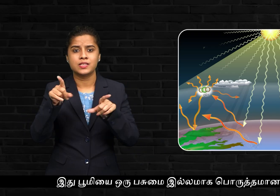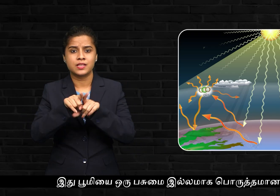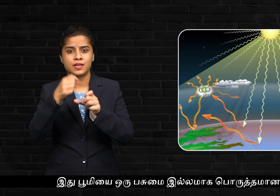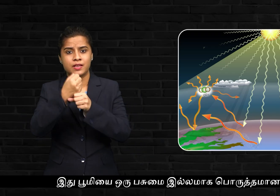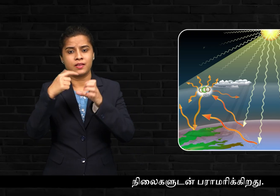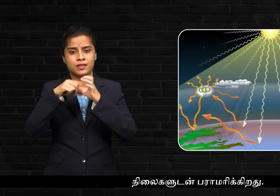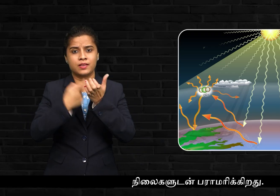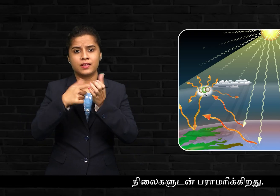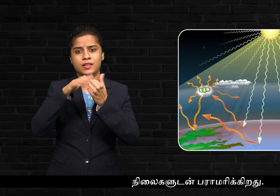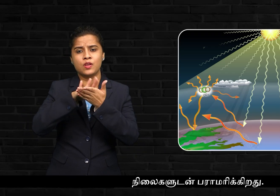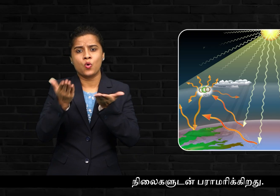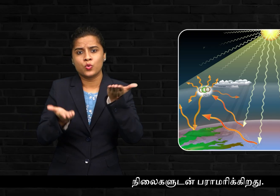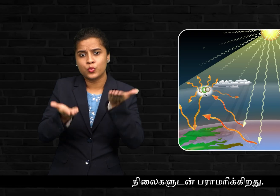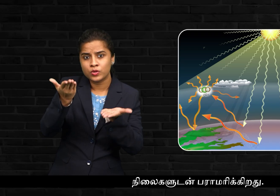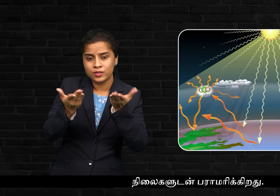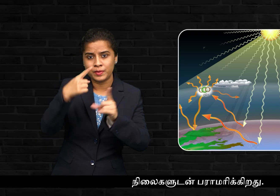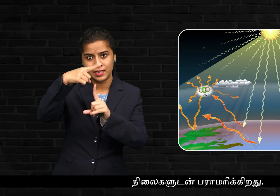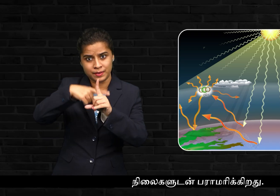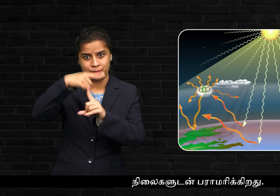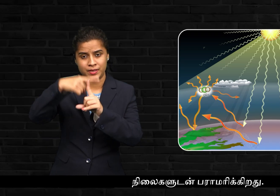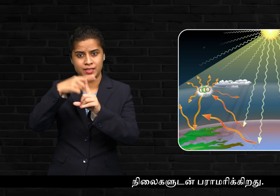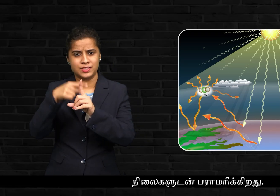வெப்பநிலை நிலைகளுடன் பராமரிக்கிறது.